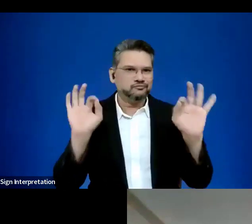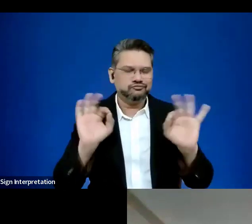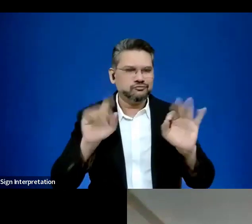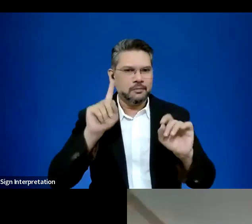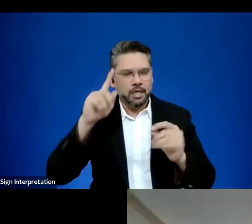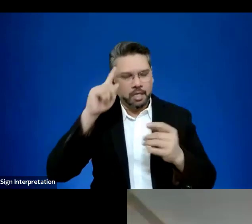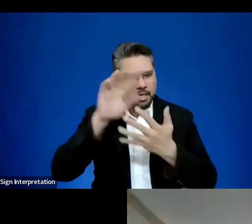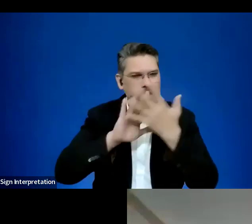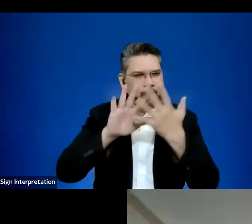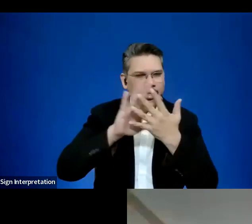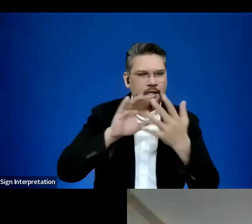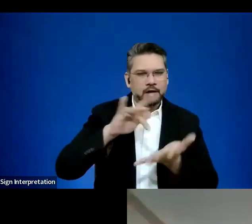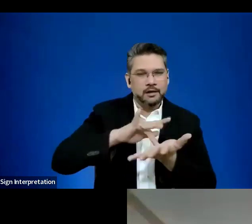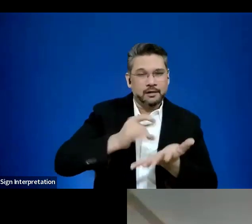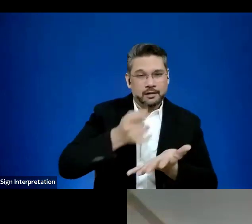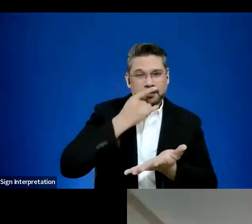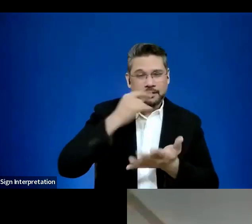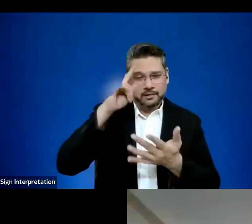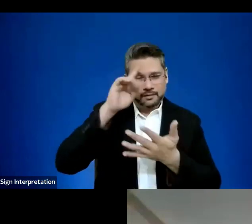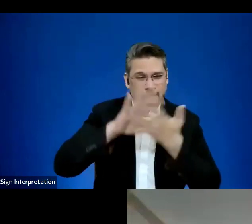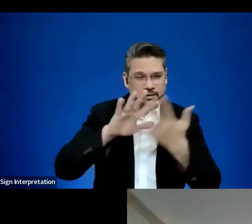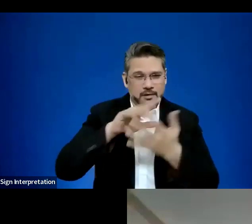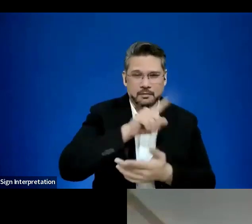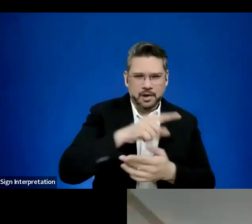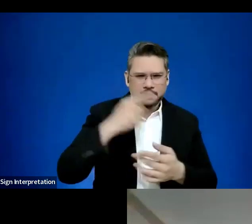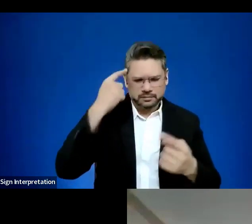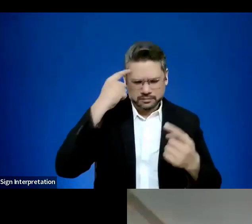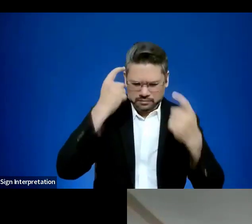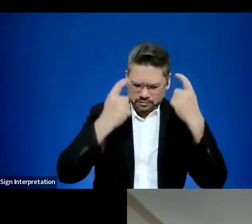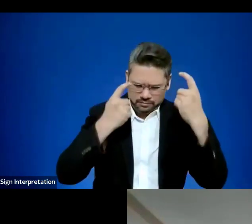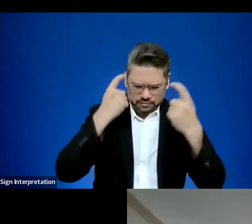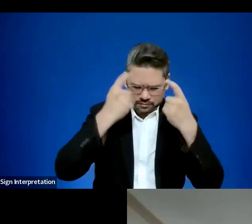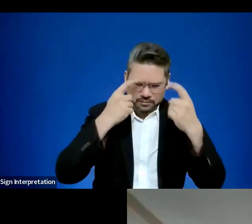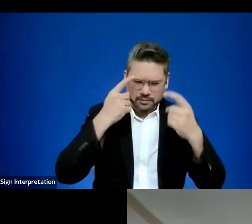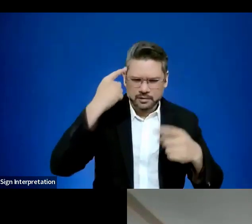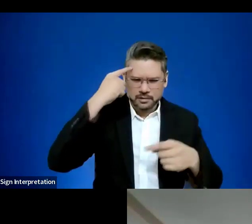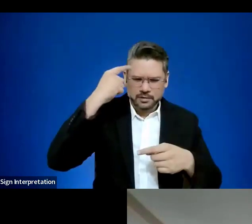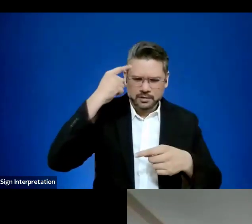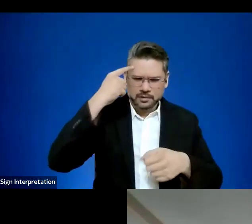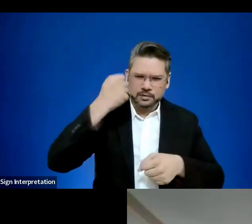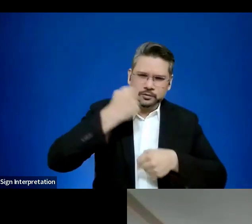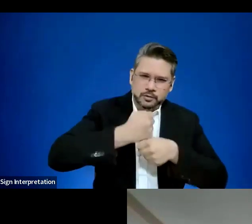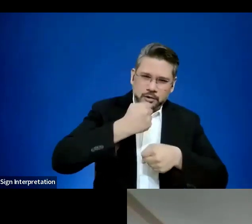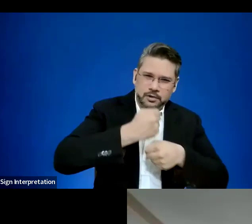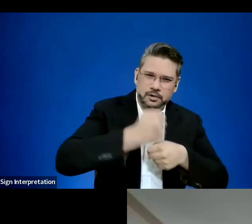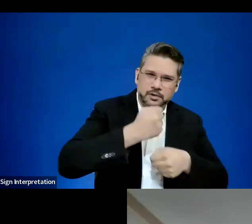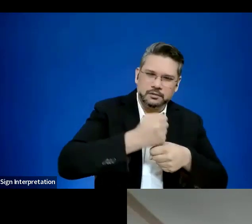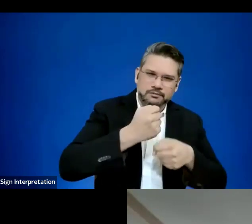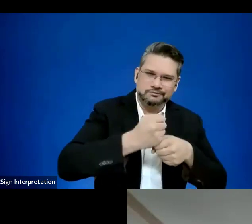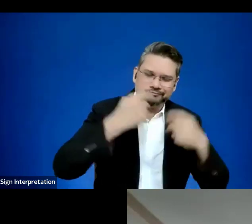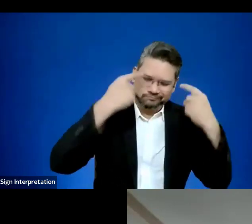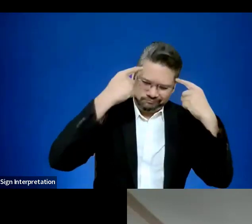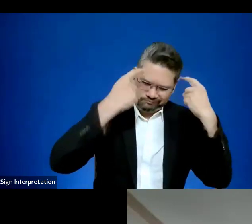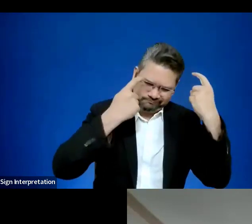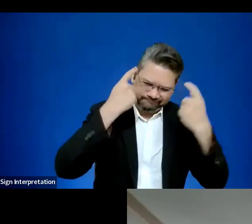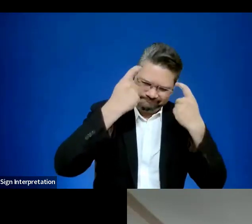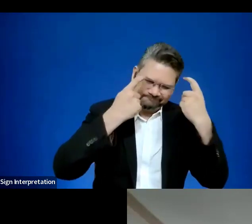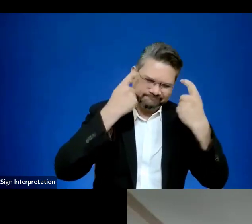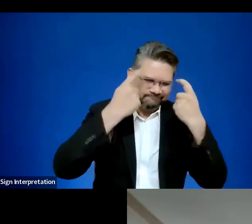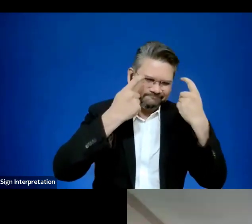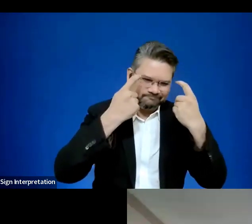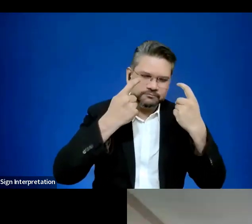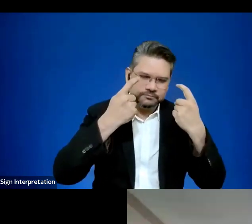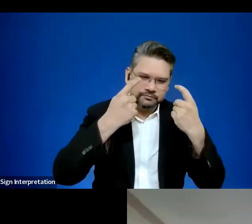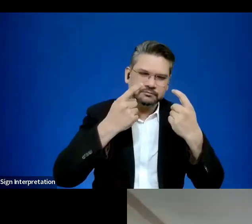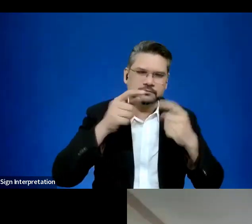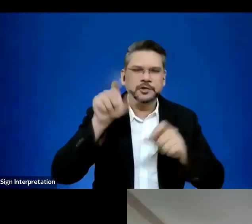我想即使是在他不是很清醒的时候，他还是在想，他还是在想那些贫